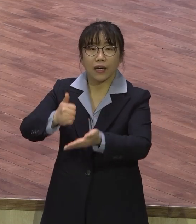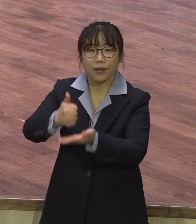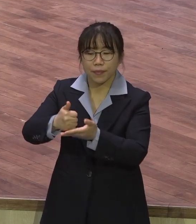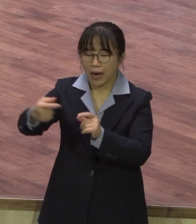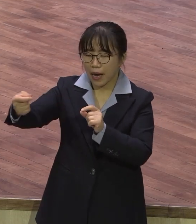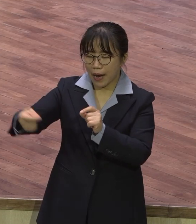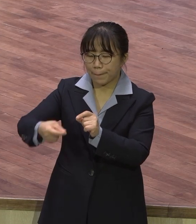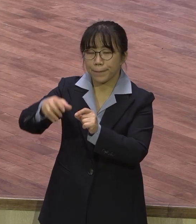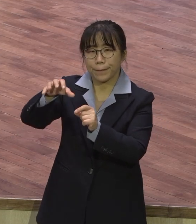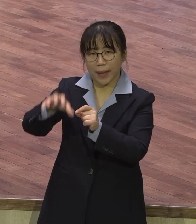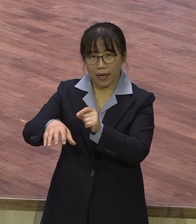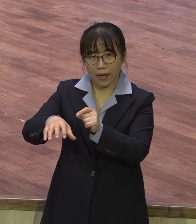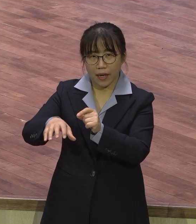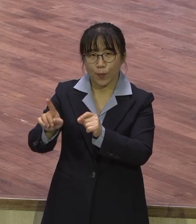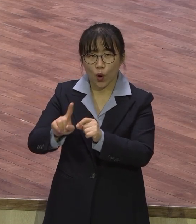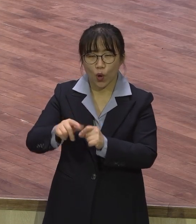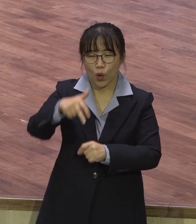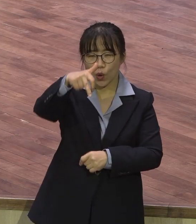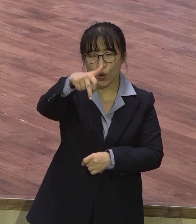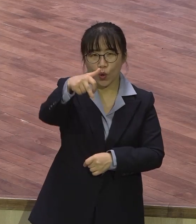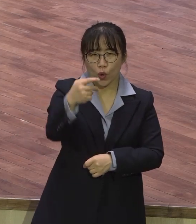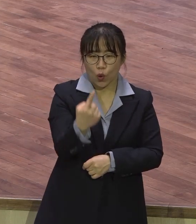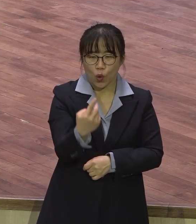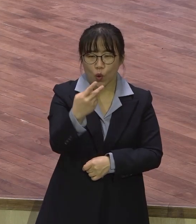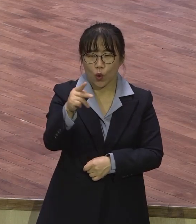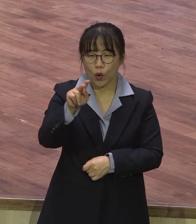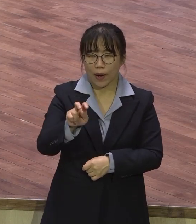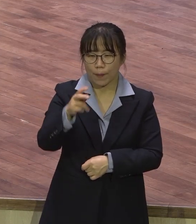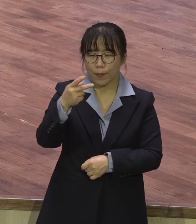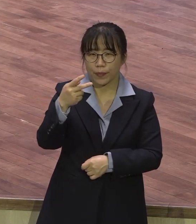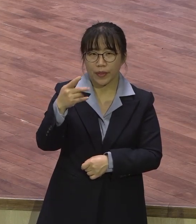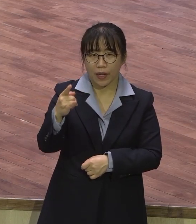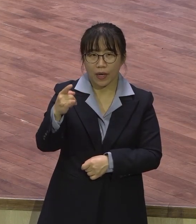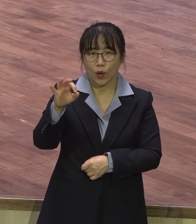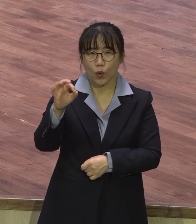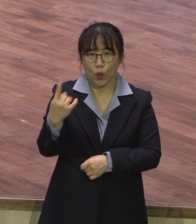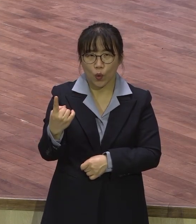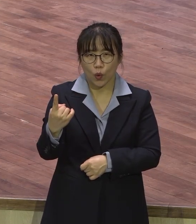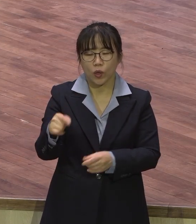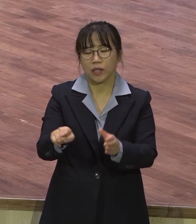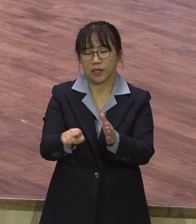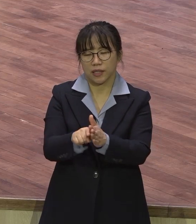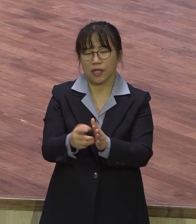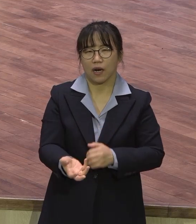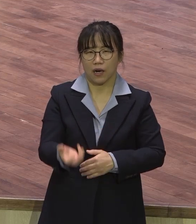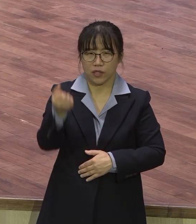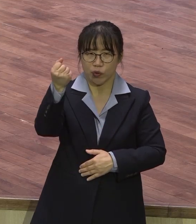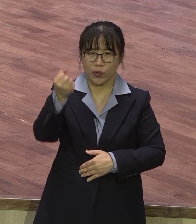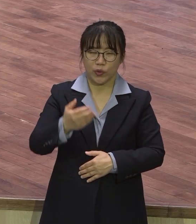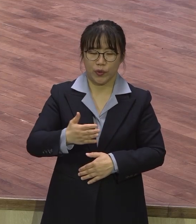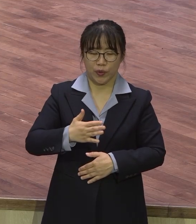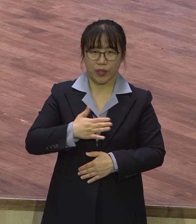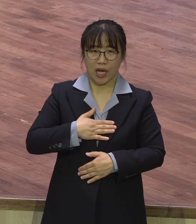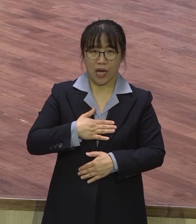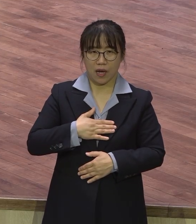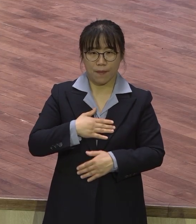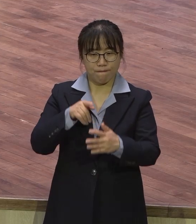라는 코람데오의 신앙을 가지고 있다 저는 그렇게 믿습니다 왜냐 어떻게 할 수 있냐